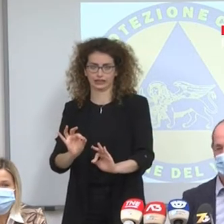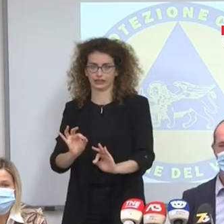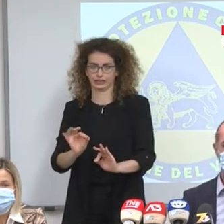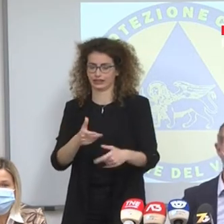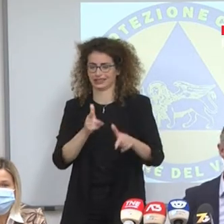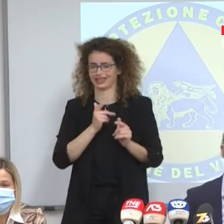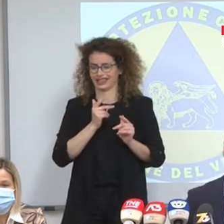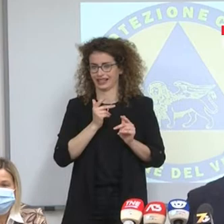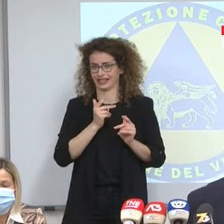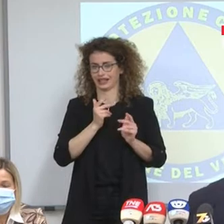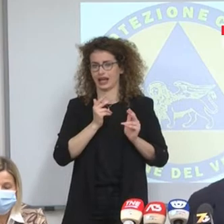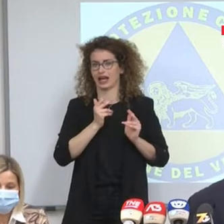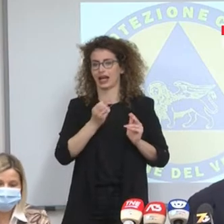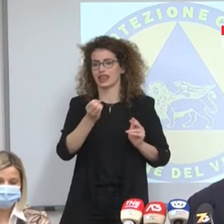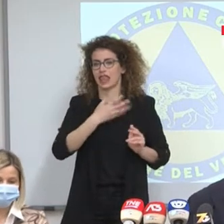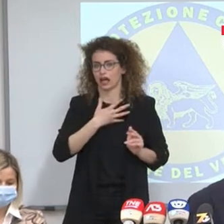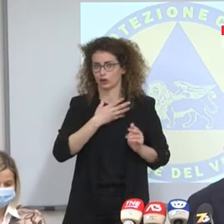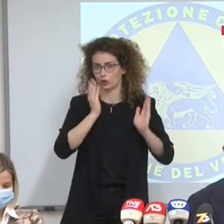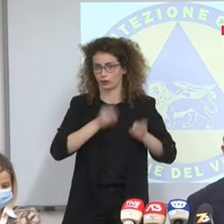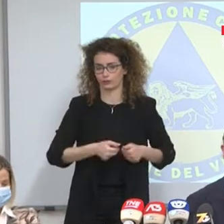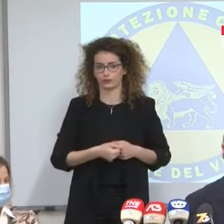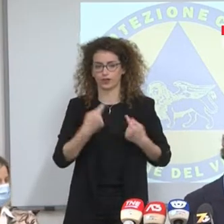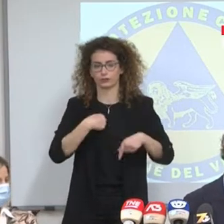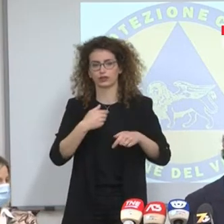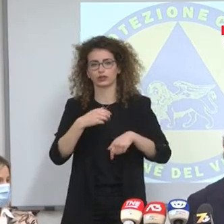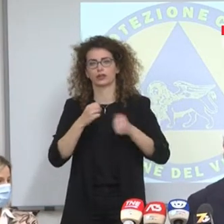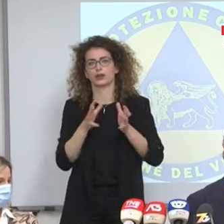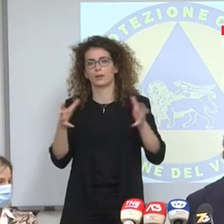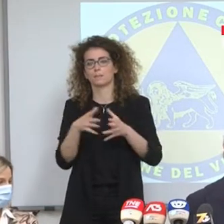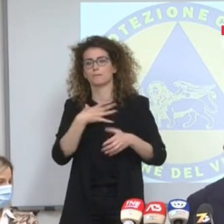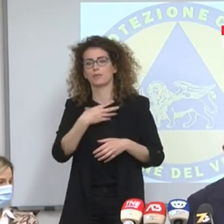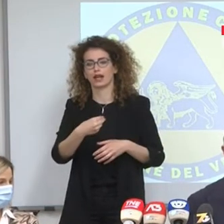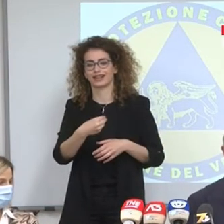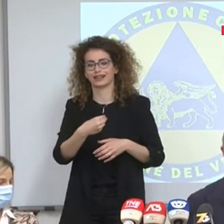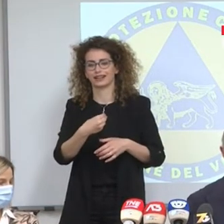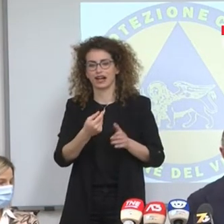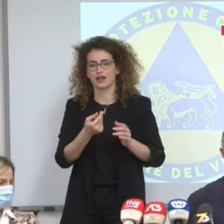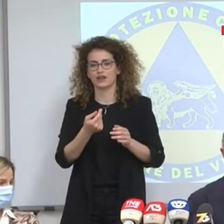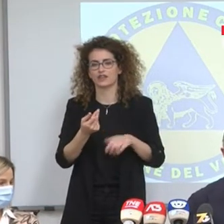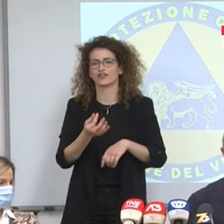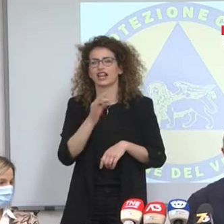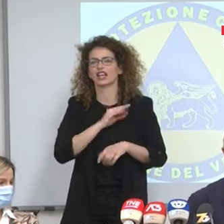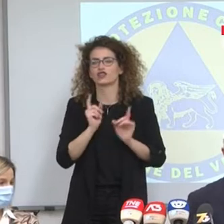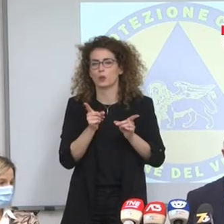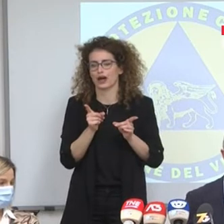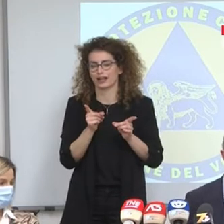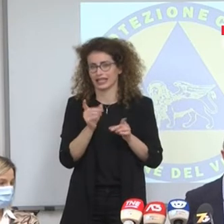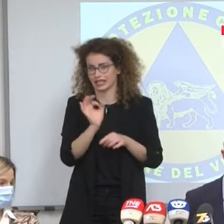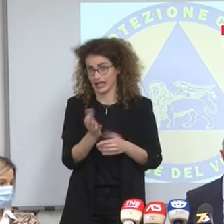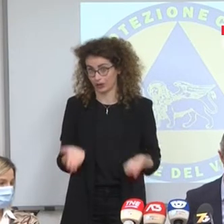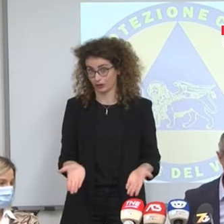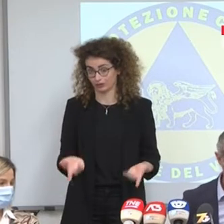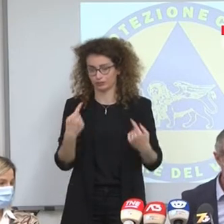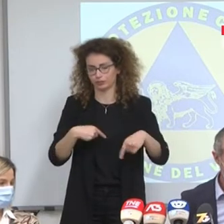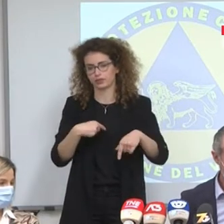fatto non porta a casa nessuna utilità dall'essere zona bianca rispetto alle altre zone. Quindi sul coprifuoco la nostra